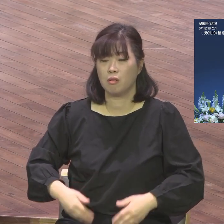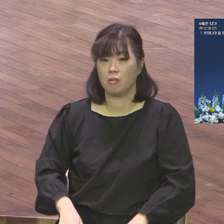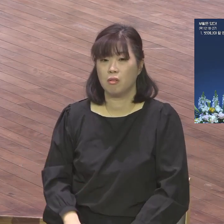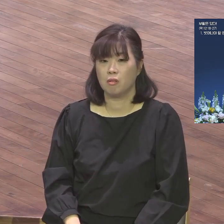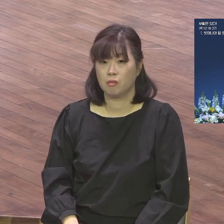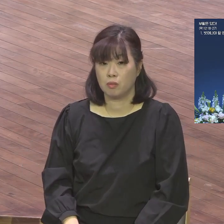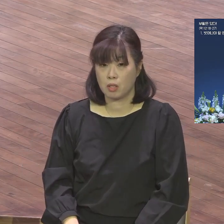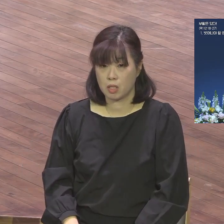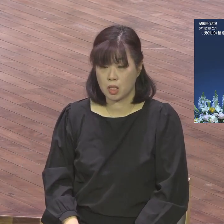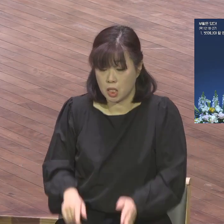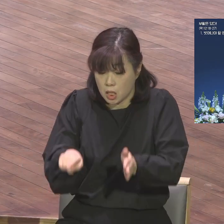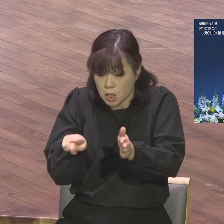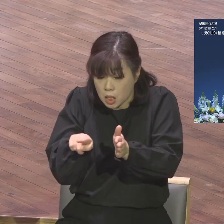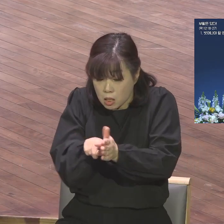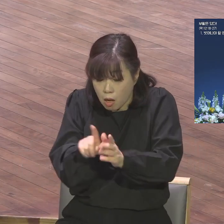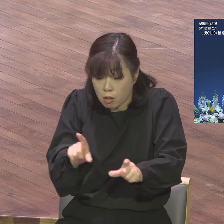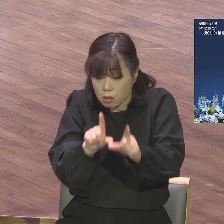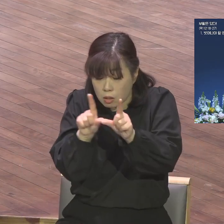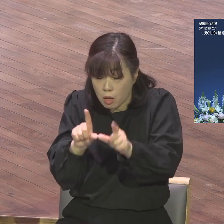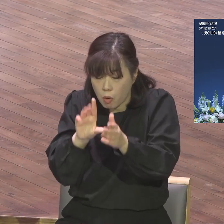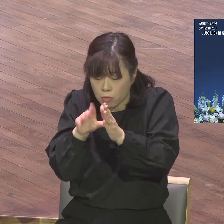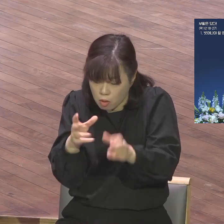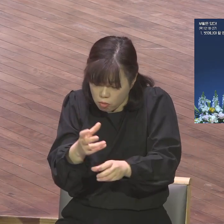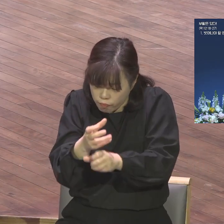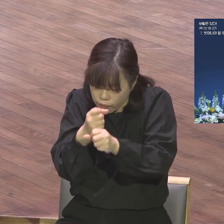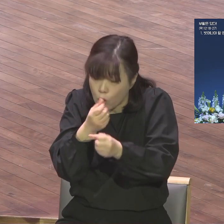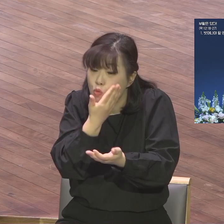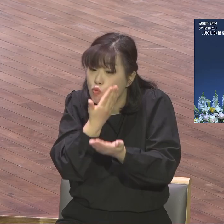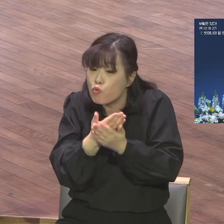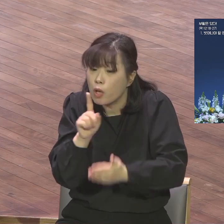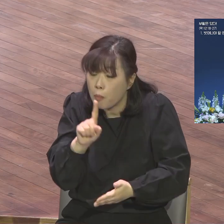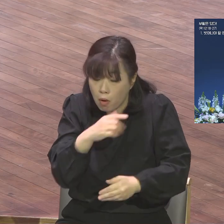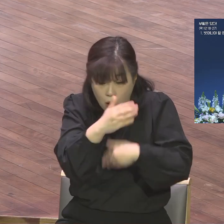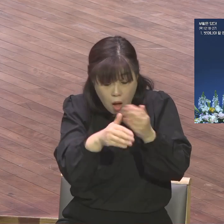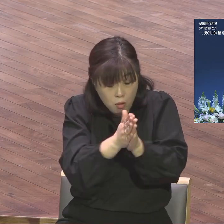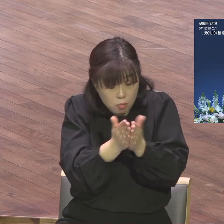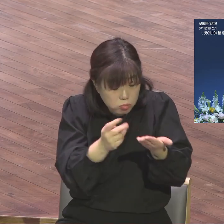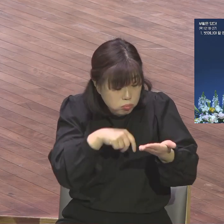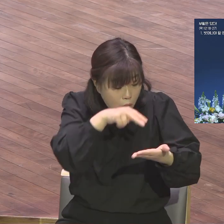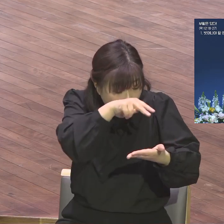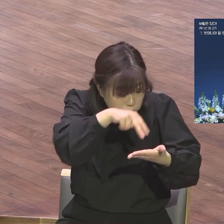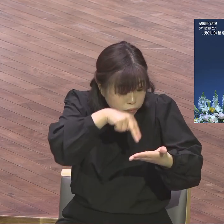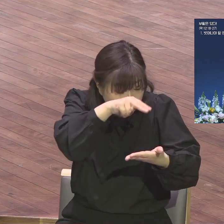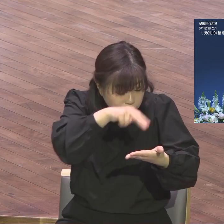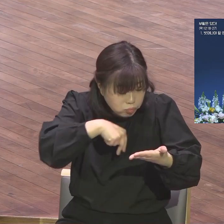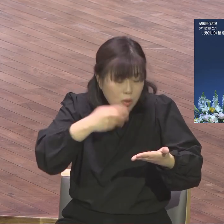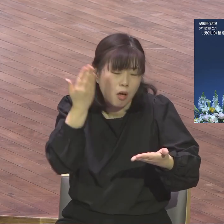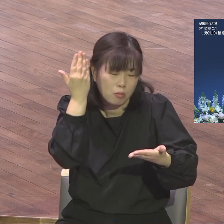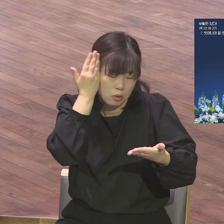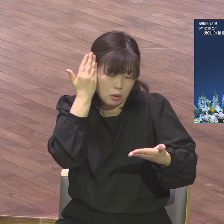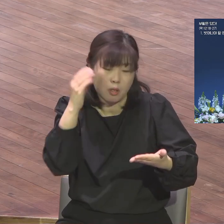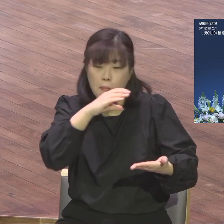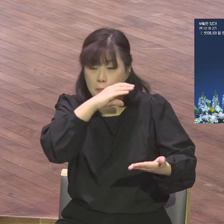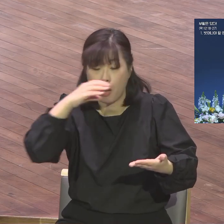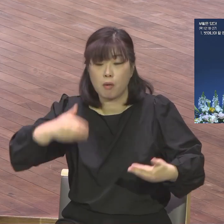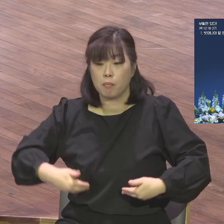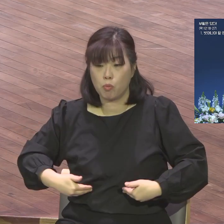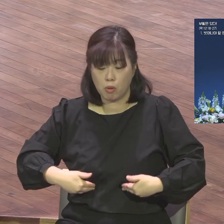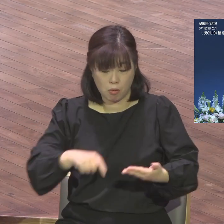이게 신앙생활 핵심이에요. 성경을 몰라, 하나님의 말씀을 몰라, 그럼 교회를 수십 년 다녀 믿음이 자랄 수